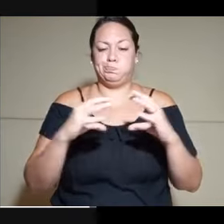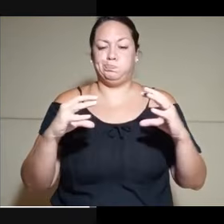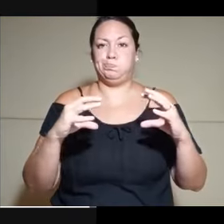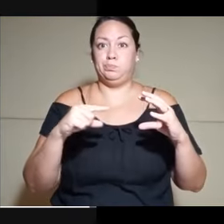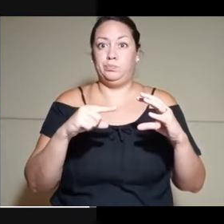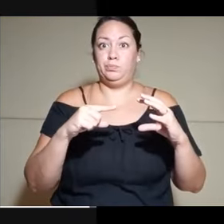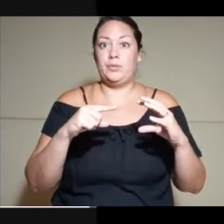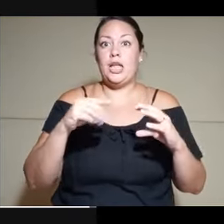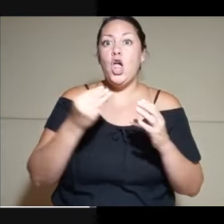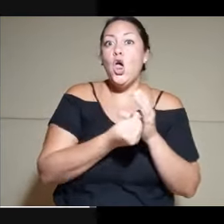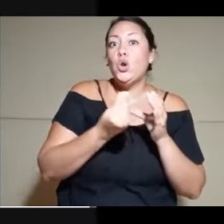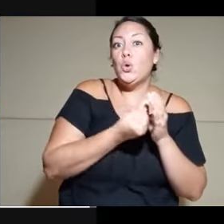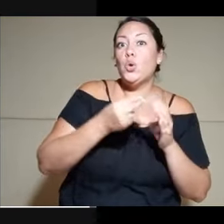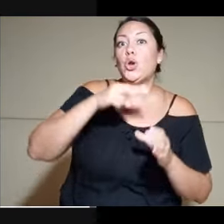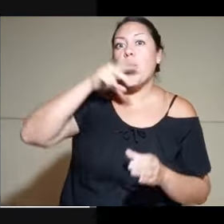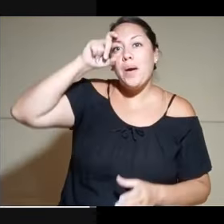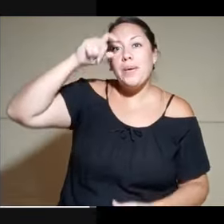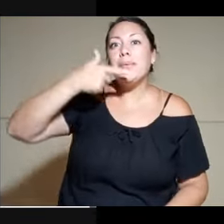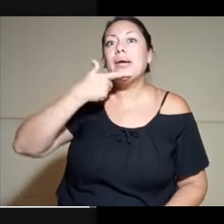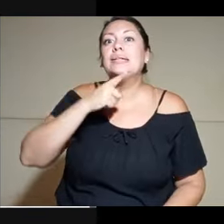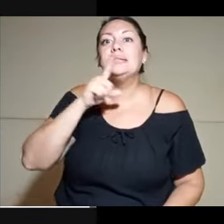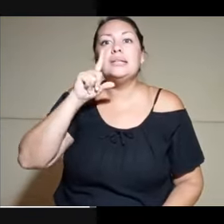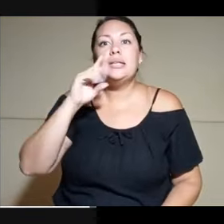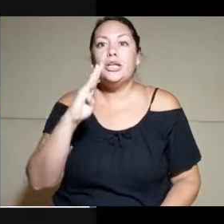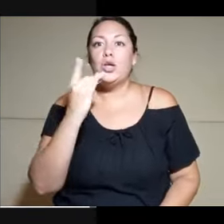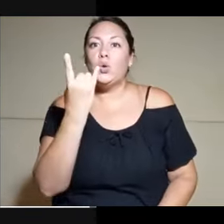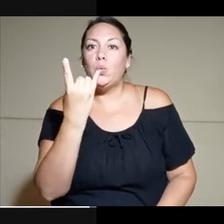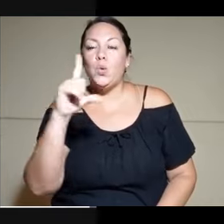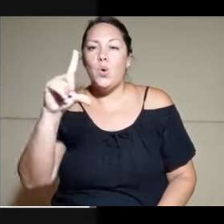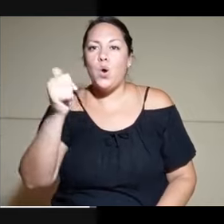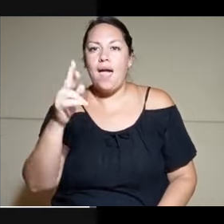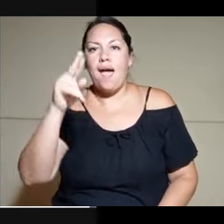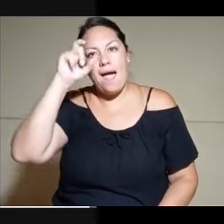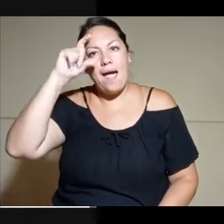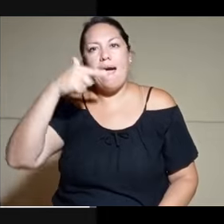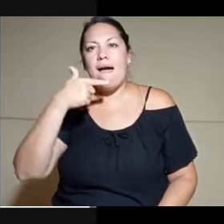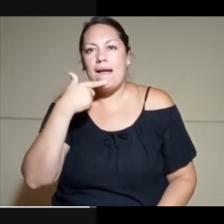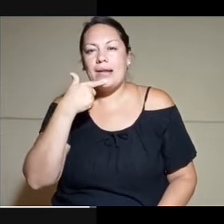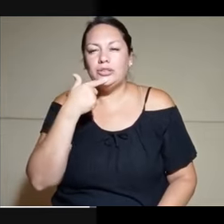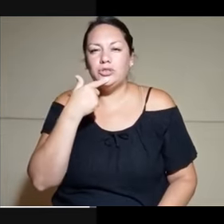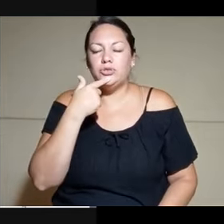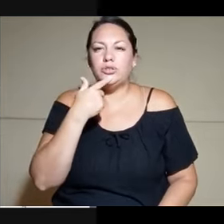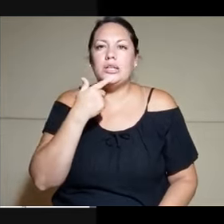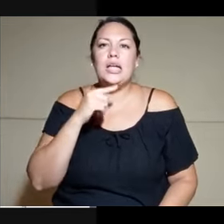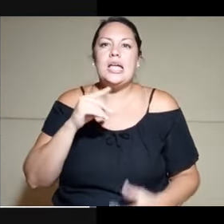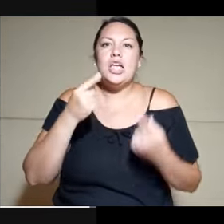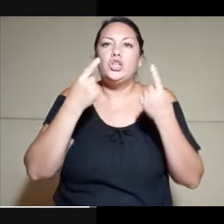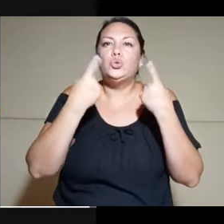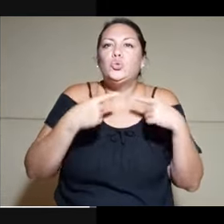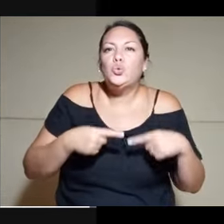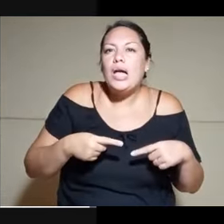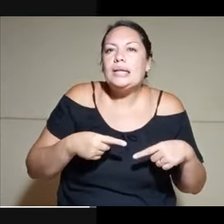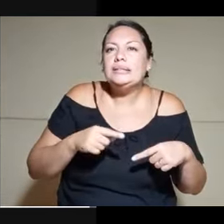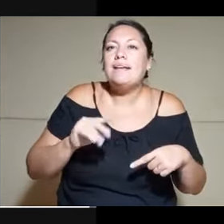Lo importante en la protuberancia es que acá en la parte de la protuberancia hay núcleos vestibulares. En la protuberancia tenemos